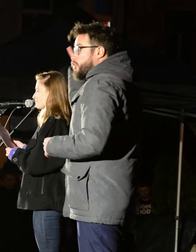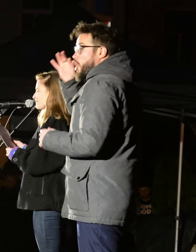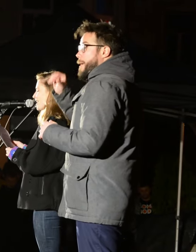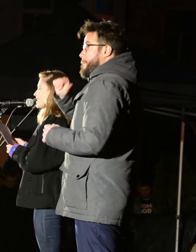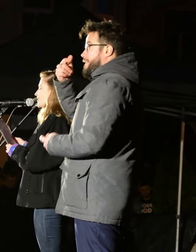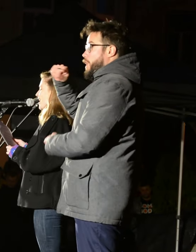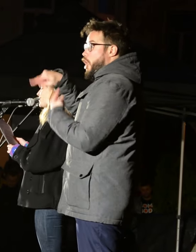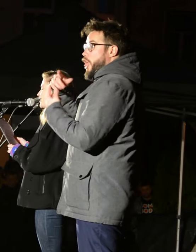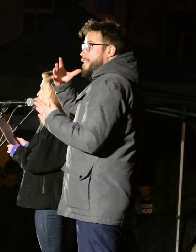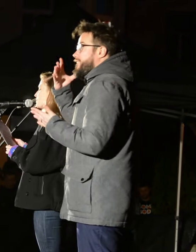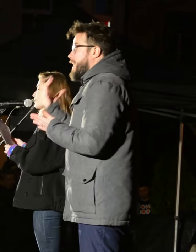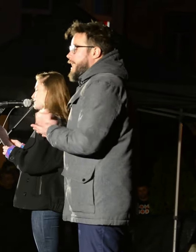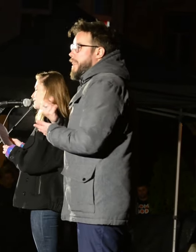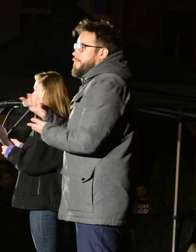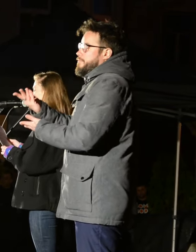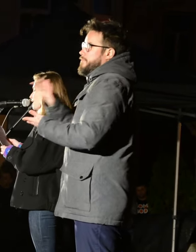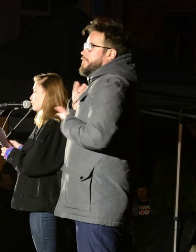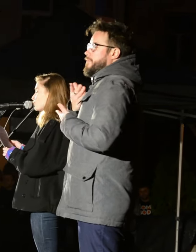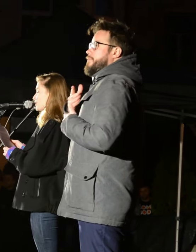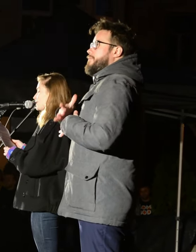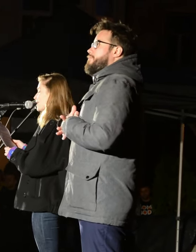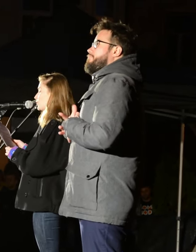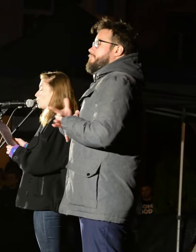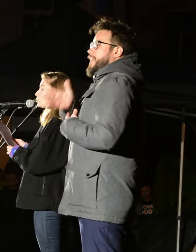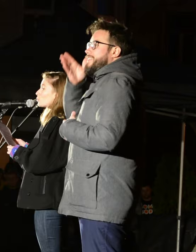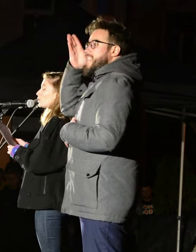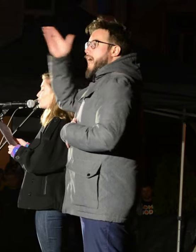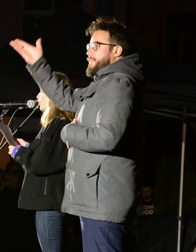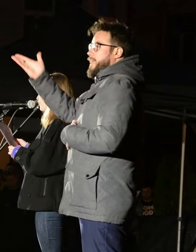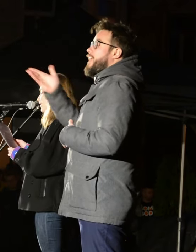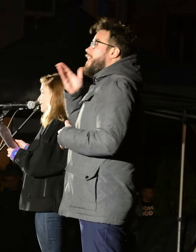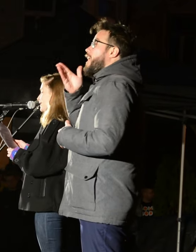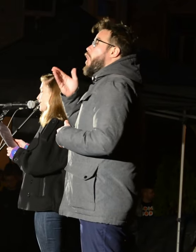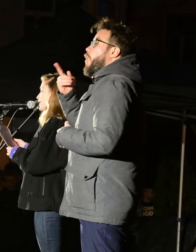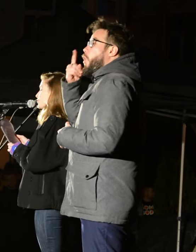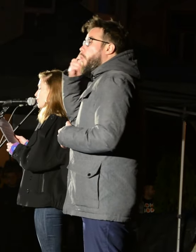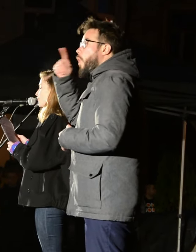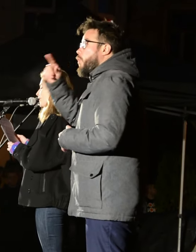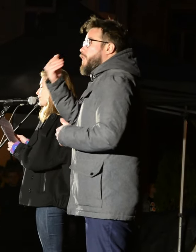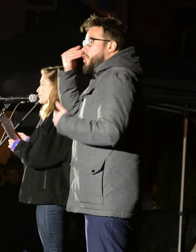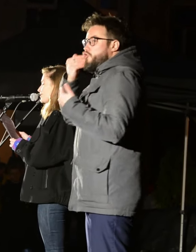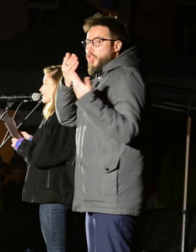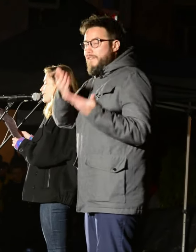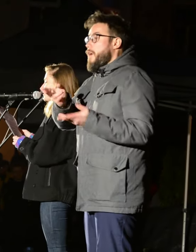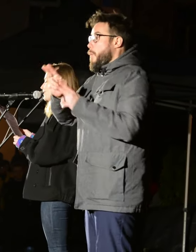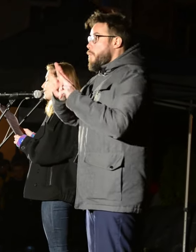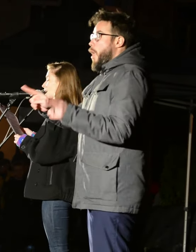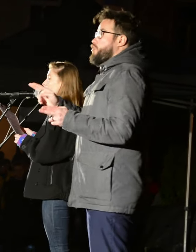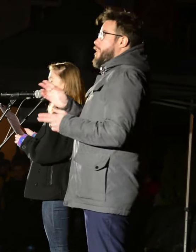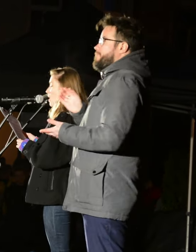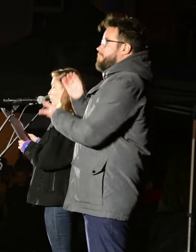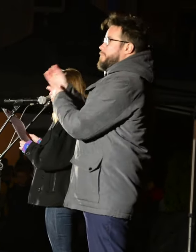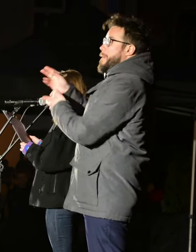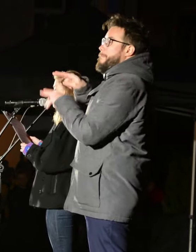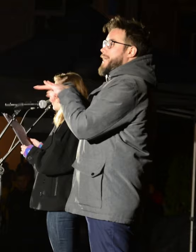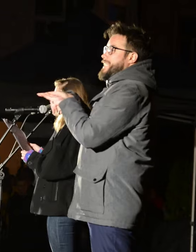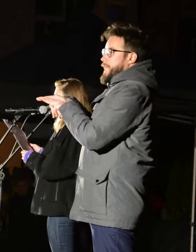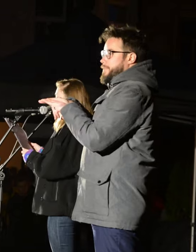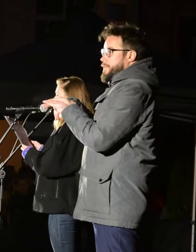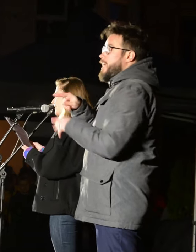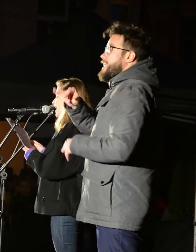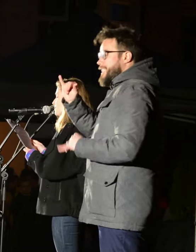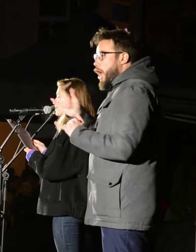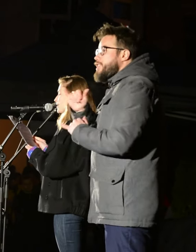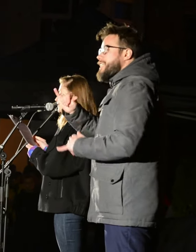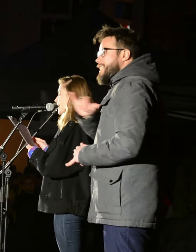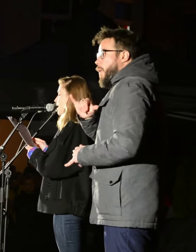nádej. Nádej, že prezidentom sa môže stať kultúrny človek. Človek, ktorý sa nielen zaujíma o kultúru,